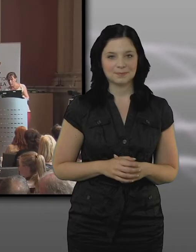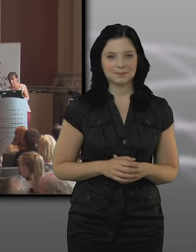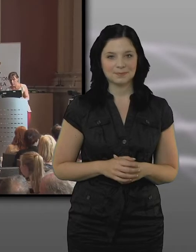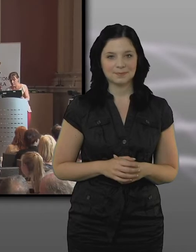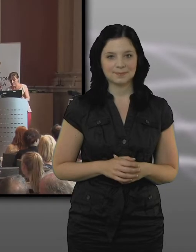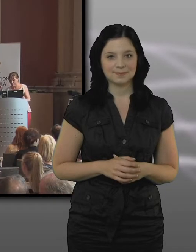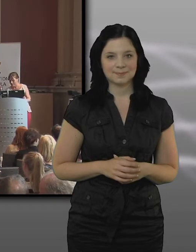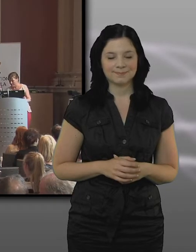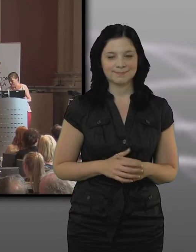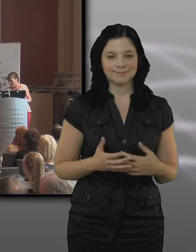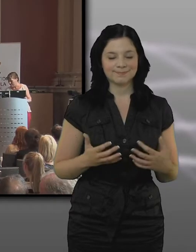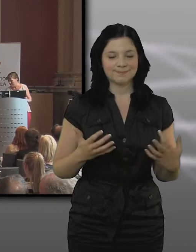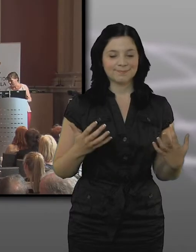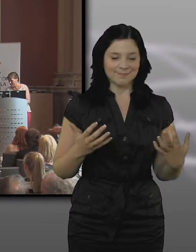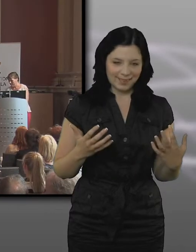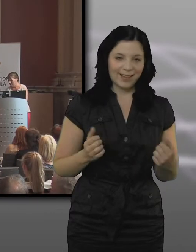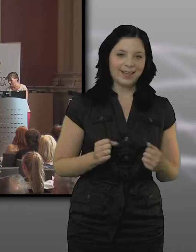Nej. Nej, det är